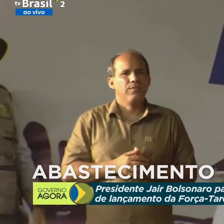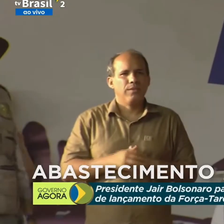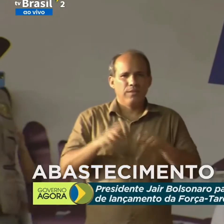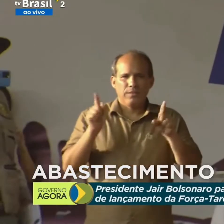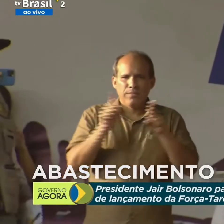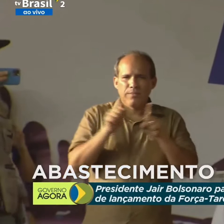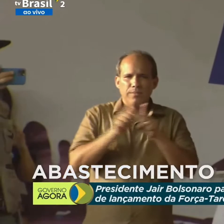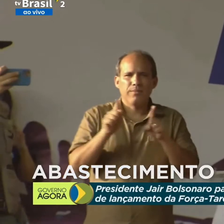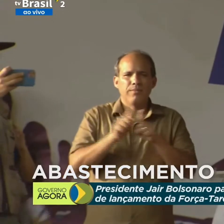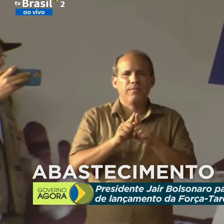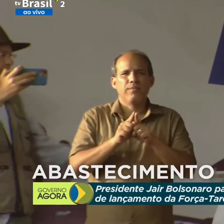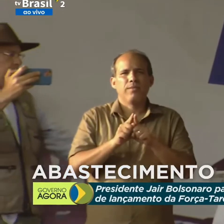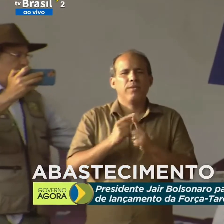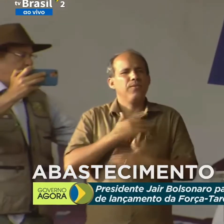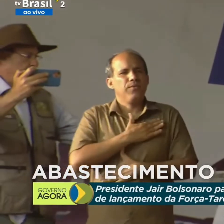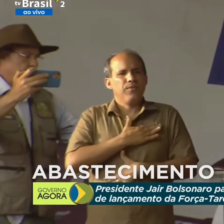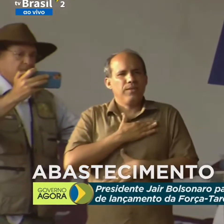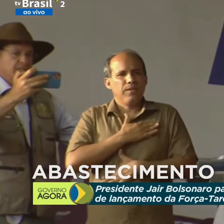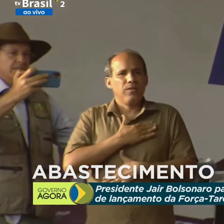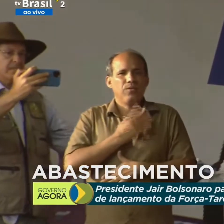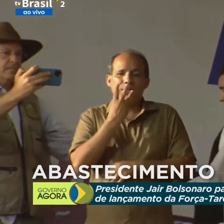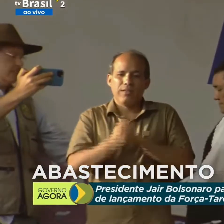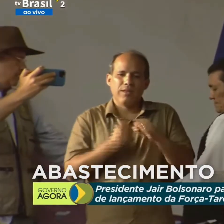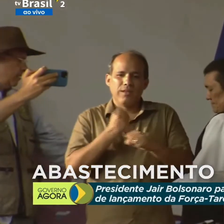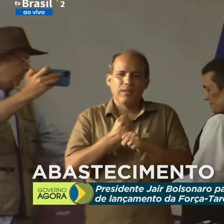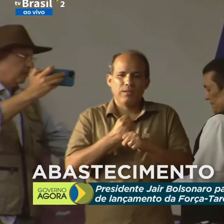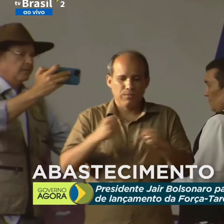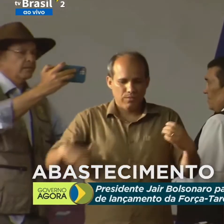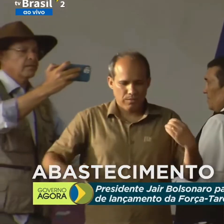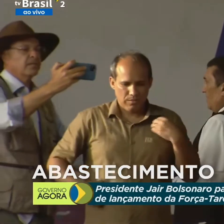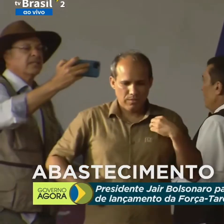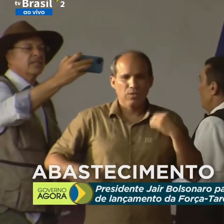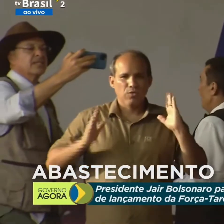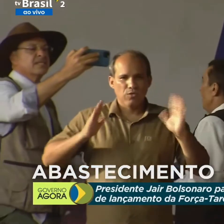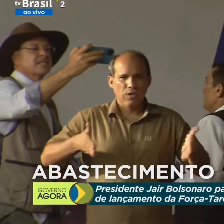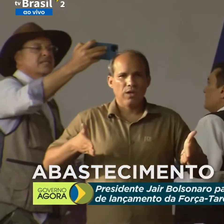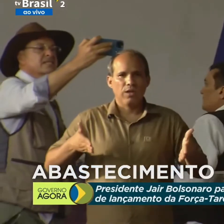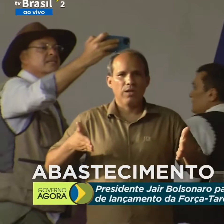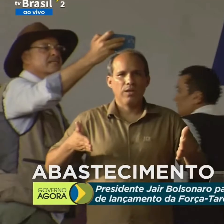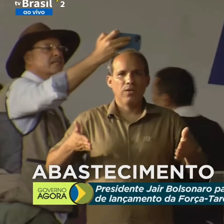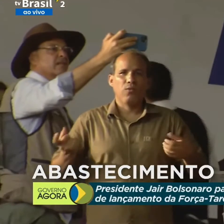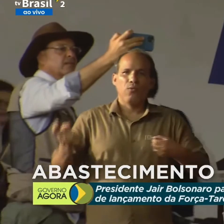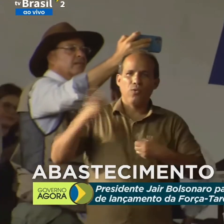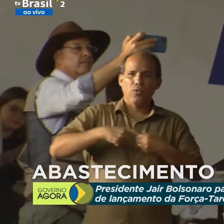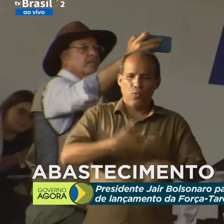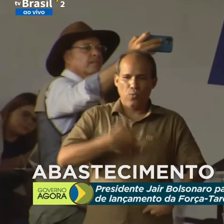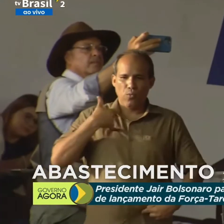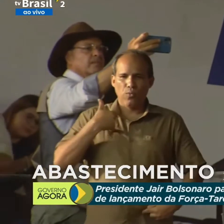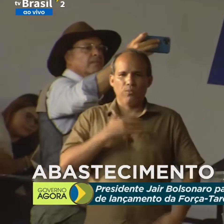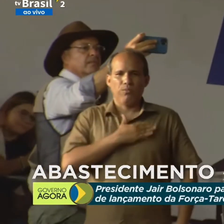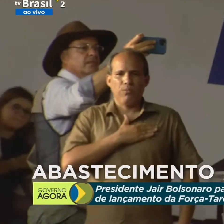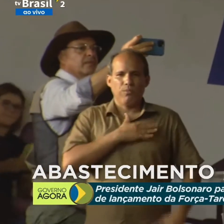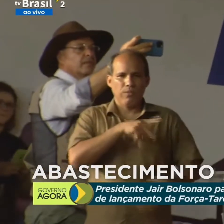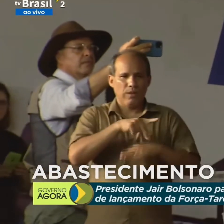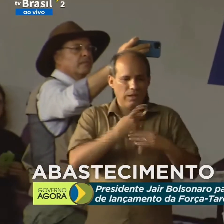Também uma satisfação depois de 3 anos de mandato. A volta do patriotismo no coração